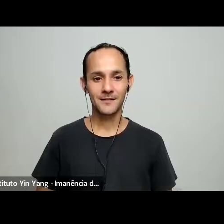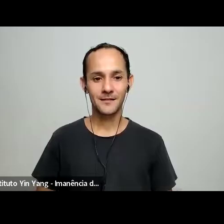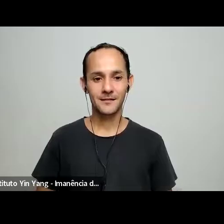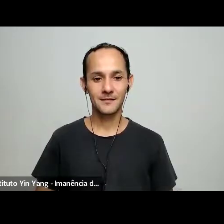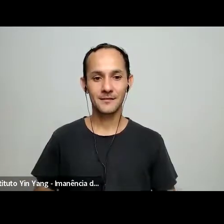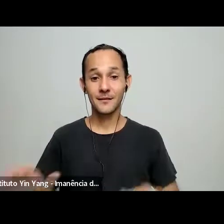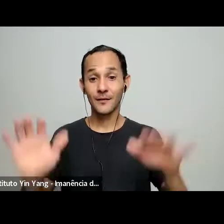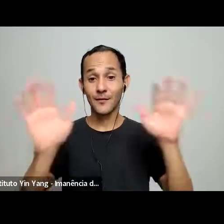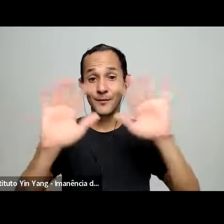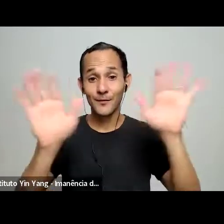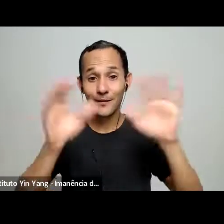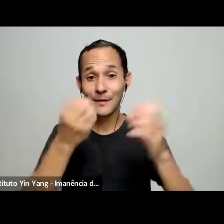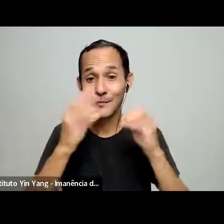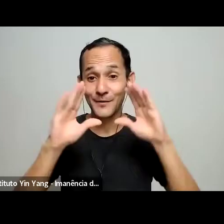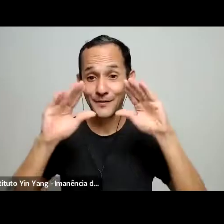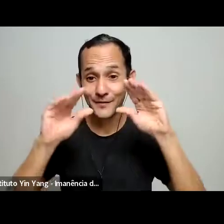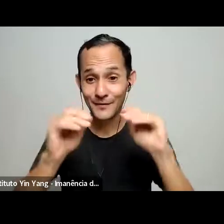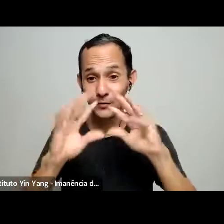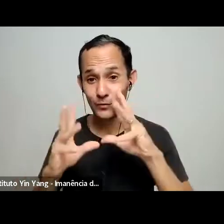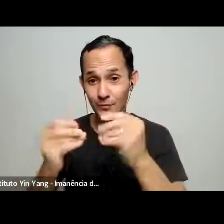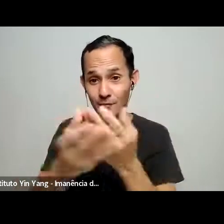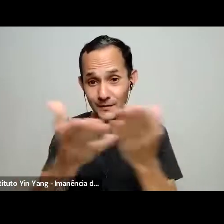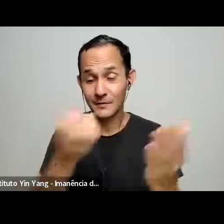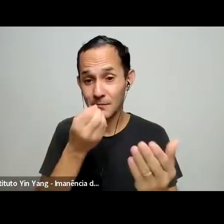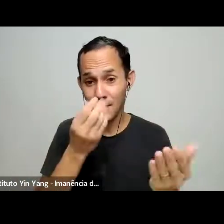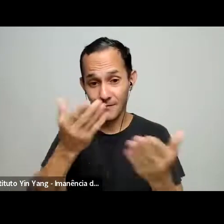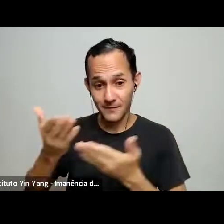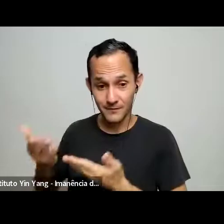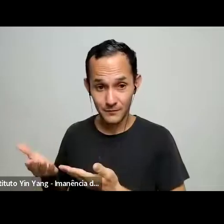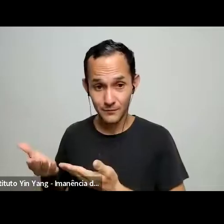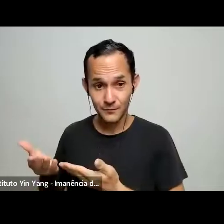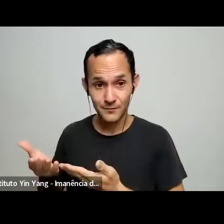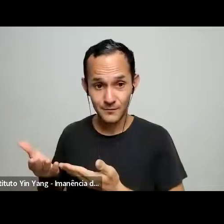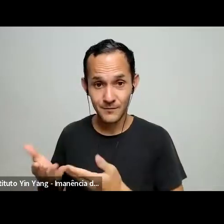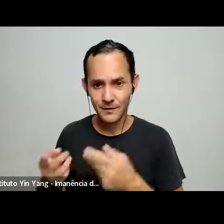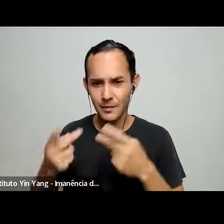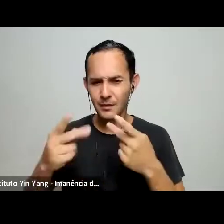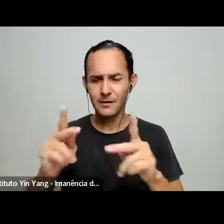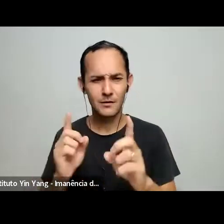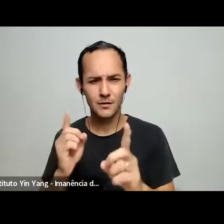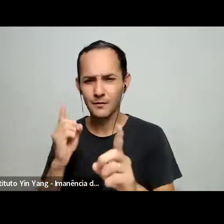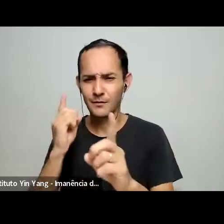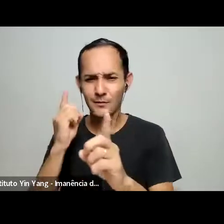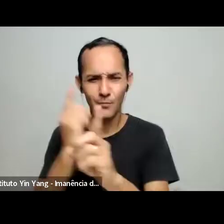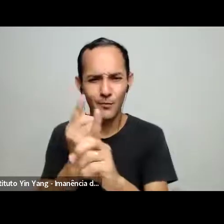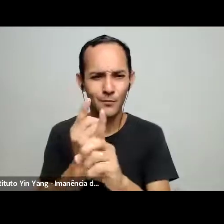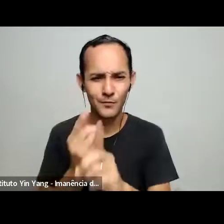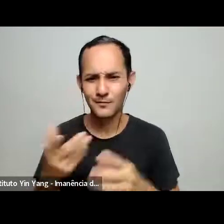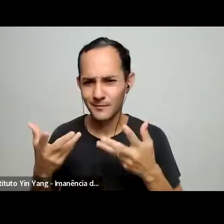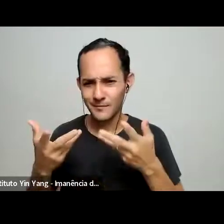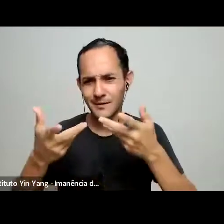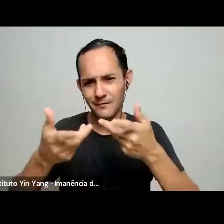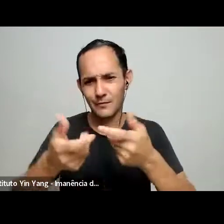Olá, minha gente, boa noite, sejam todos muito bem-vindos nesse encontro